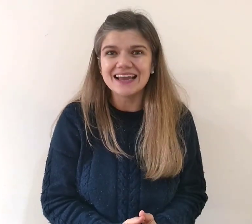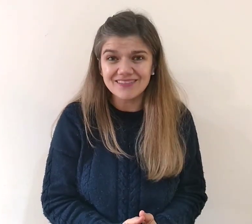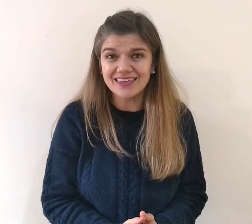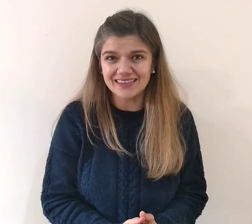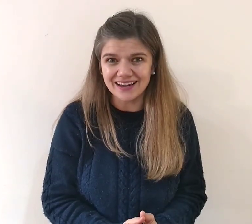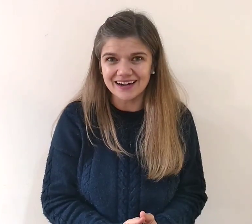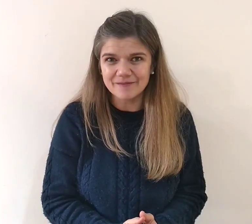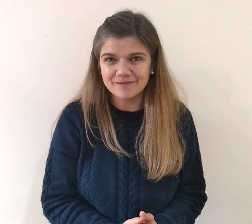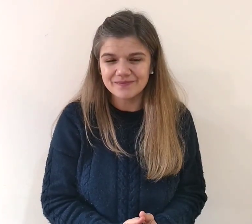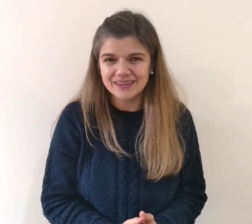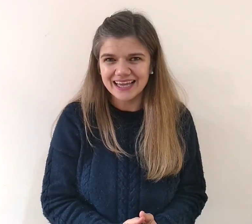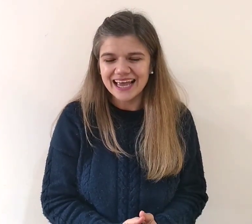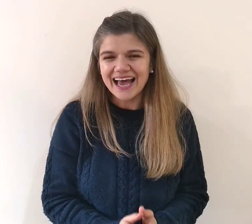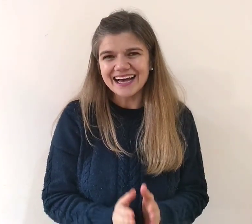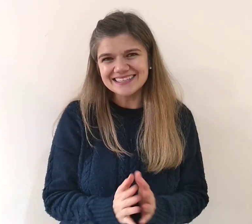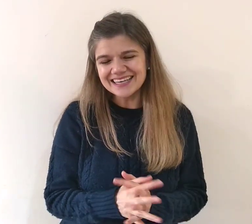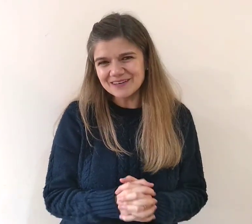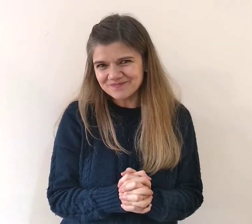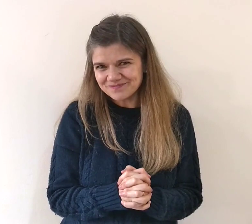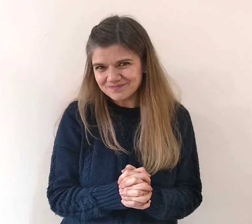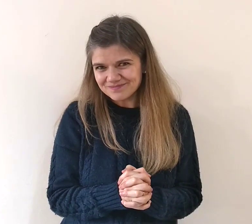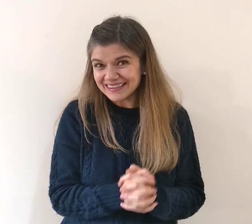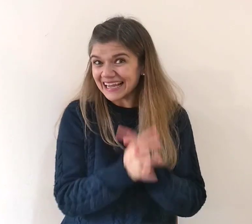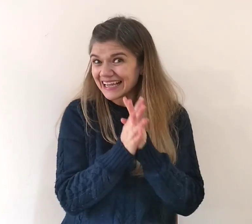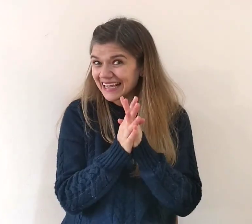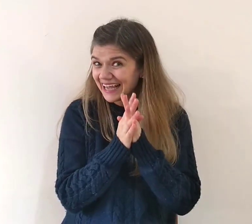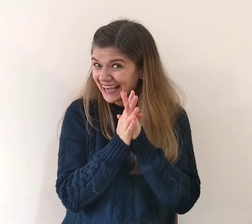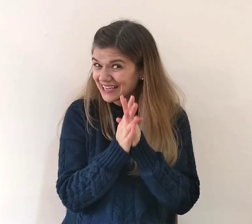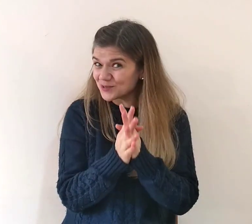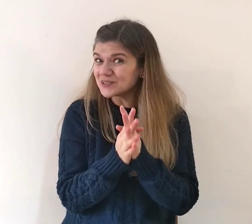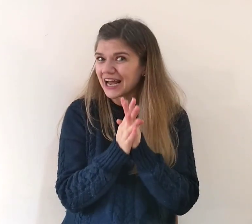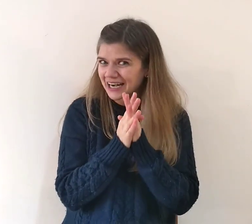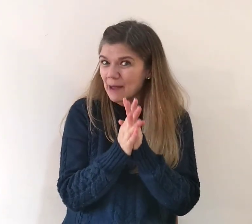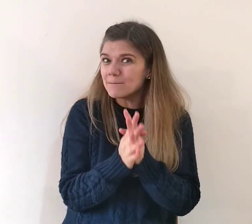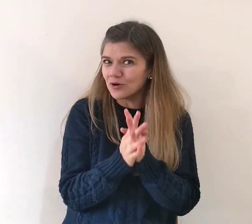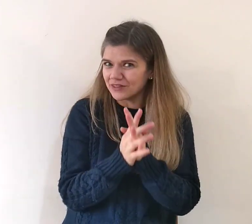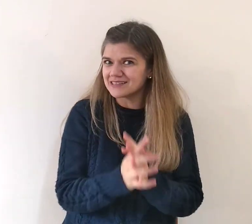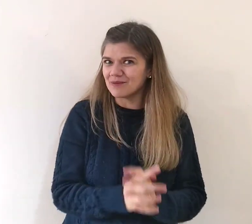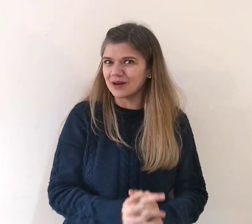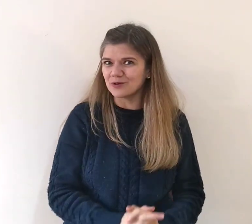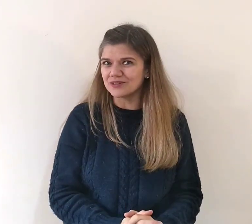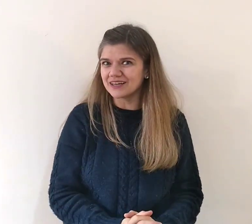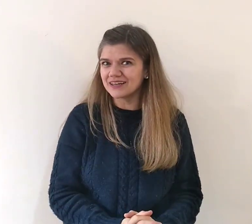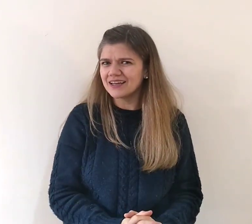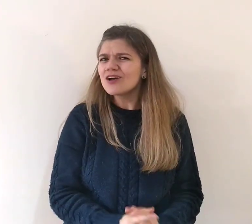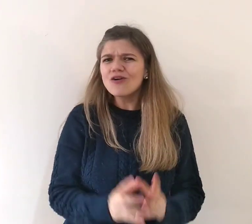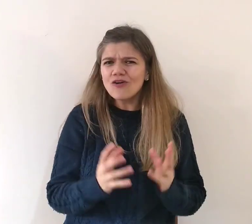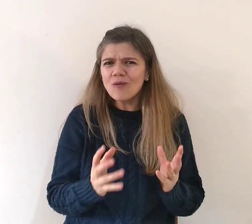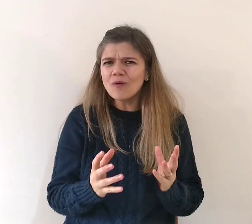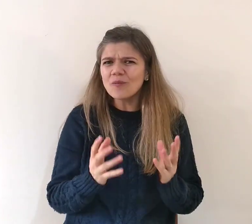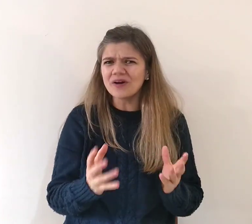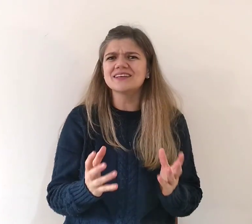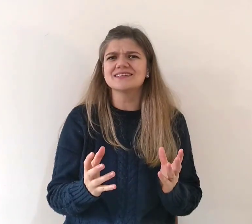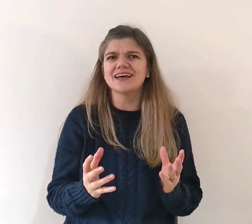vida eterna. Así que Jesús responde esa pregunta. ¿Cómo puede ser